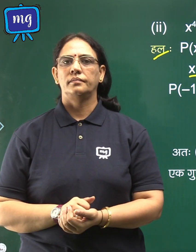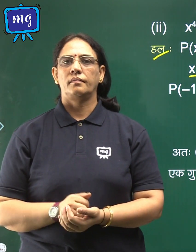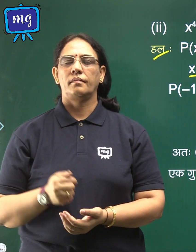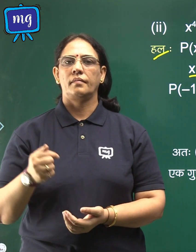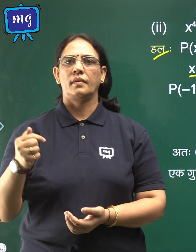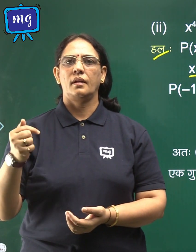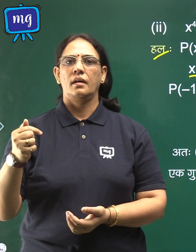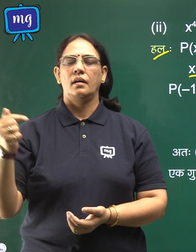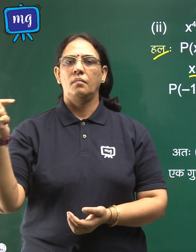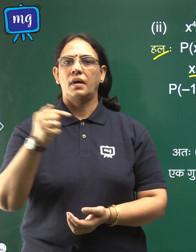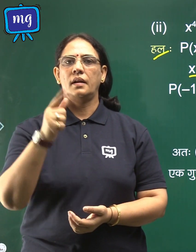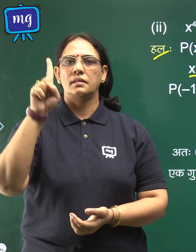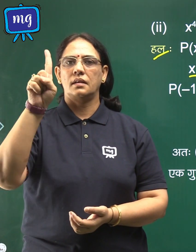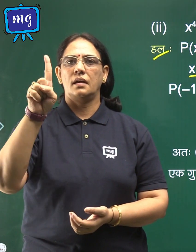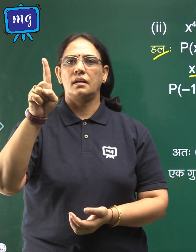-1 की घात 4